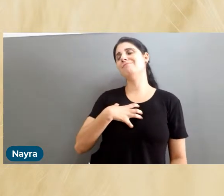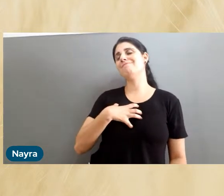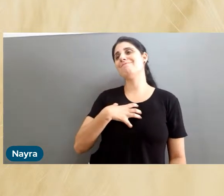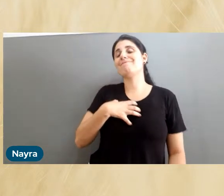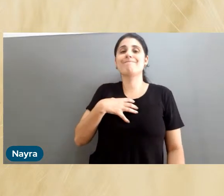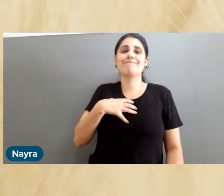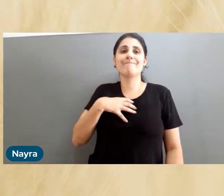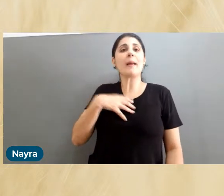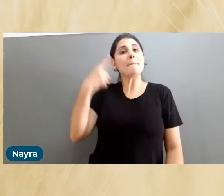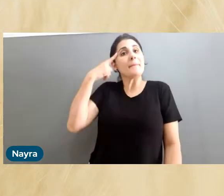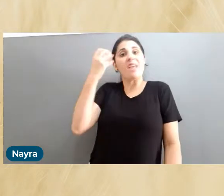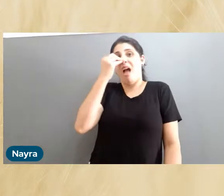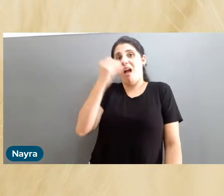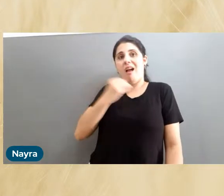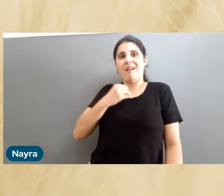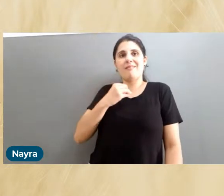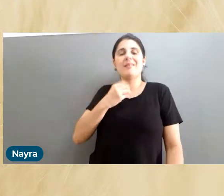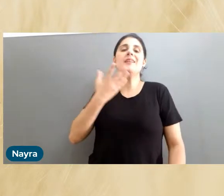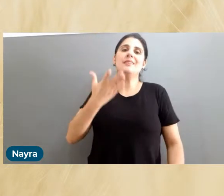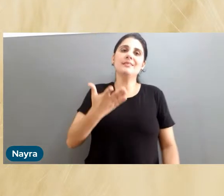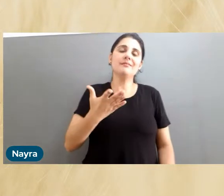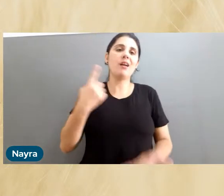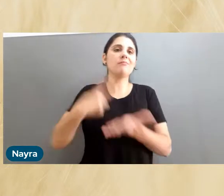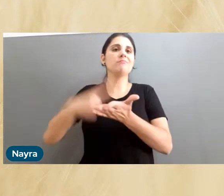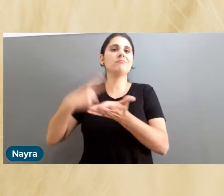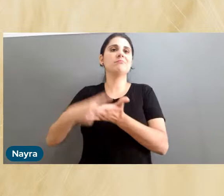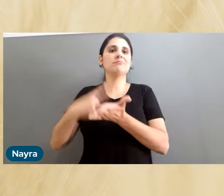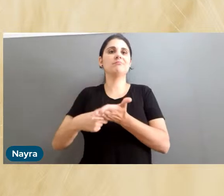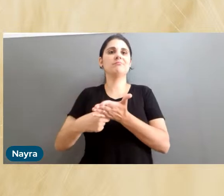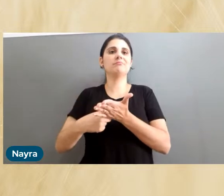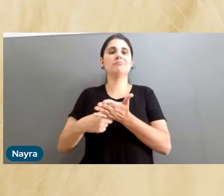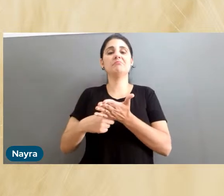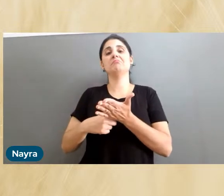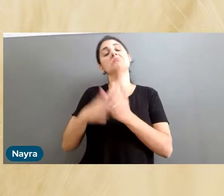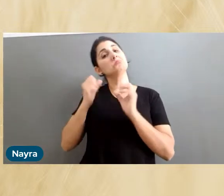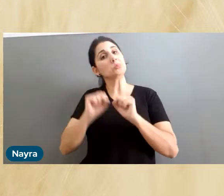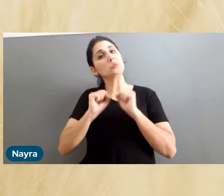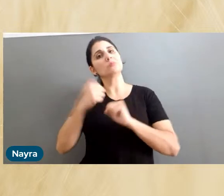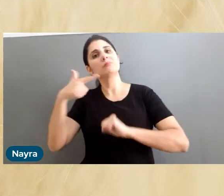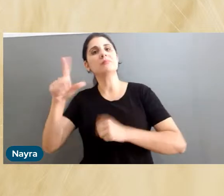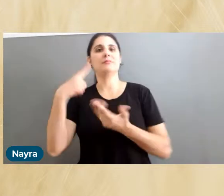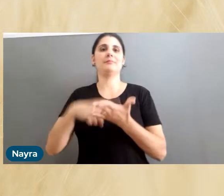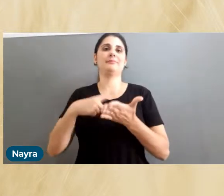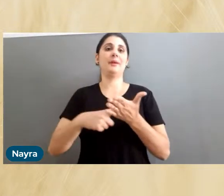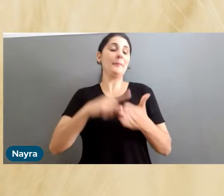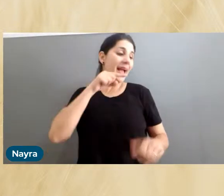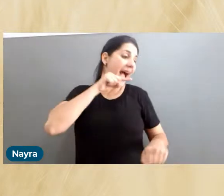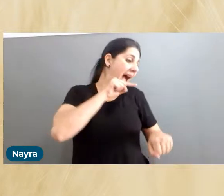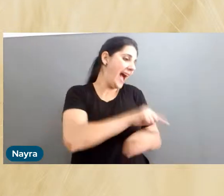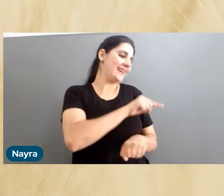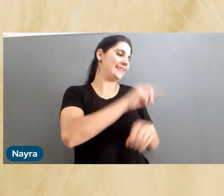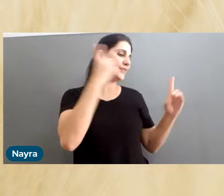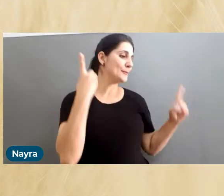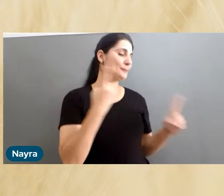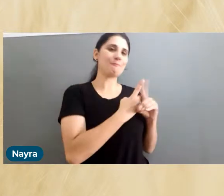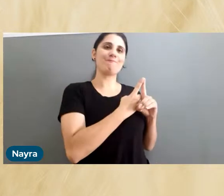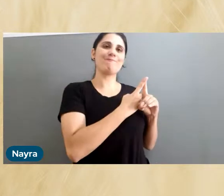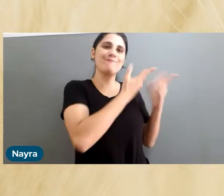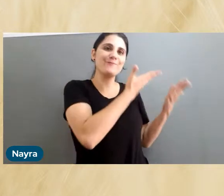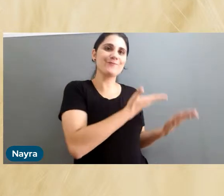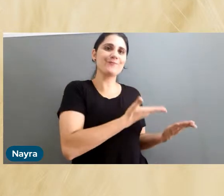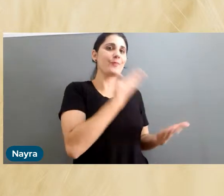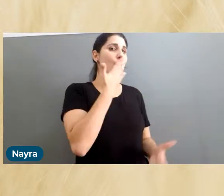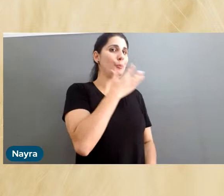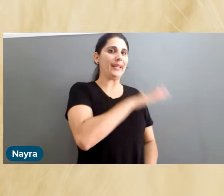importante. O compromisso depois teria que ser resolvido de outra forma. Mas aquele momento em que o Chico estava diante de um ser